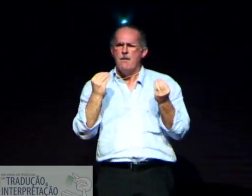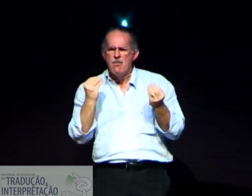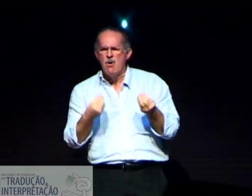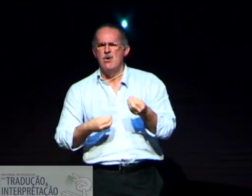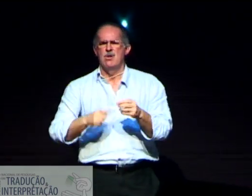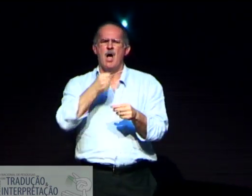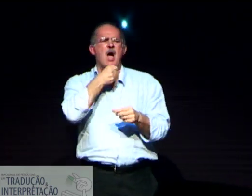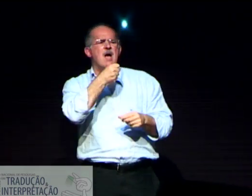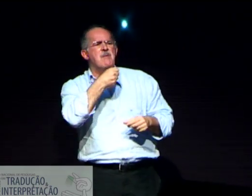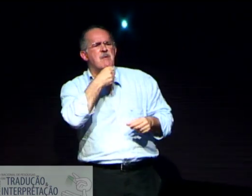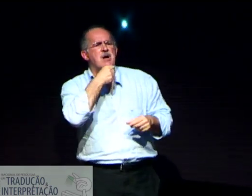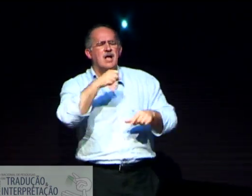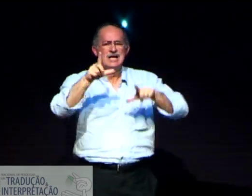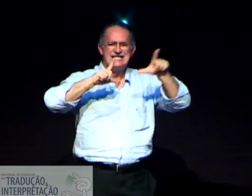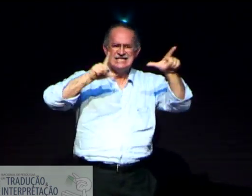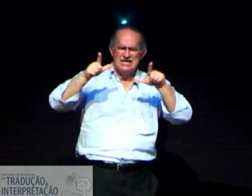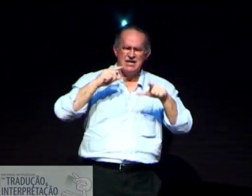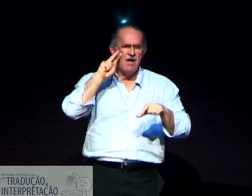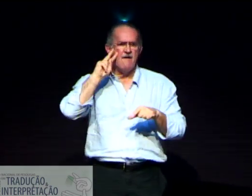também no uso desses aplicativos.